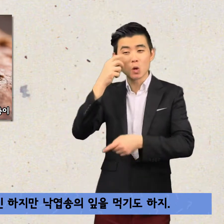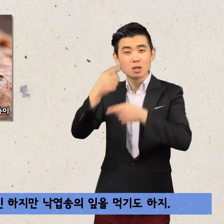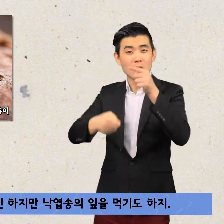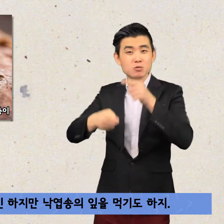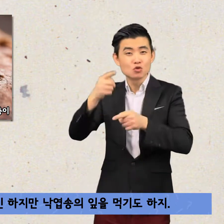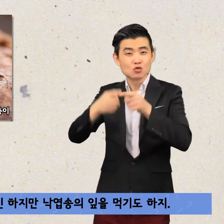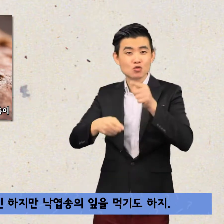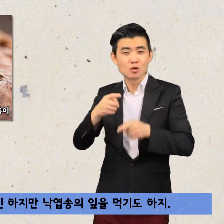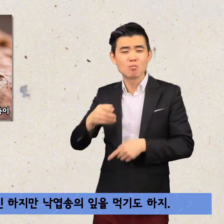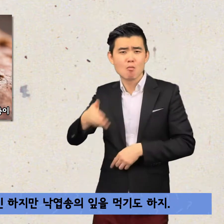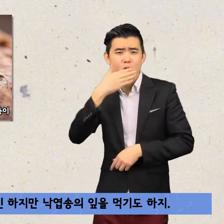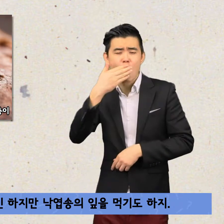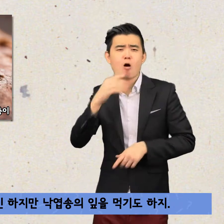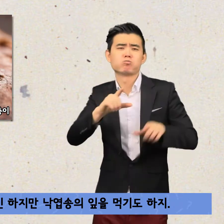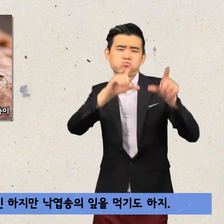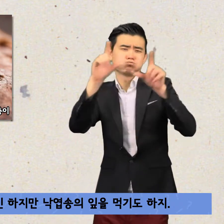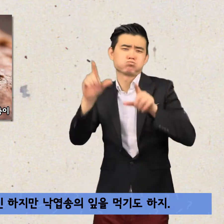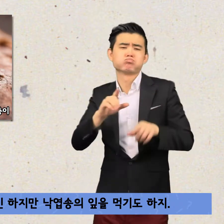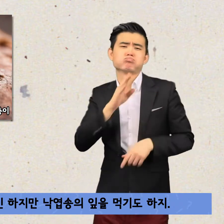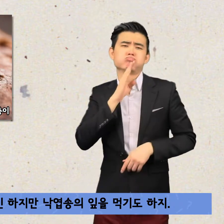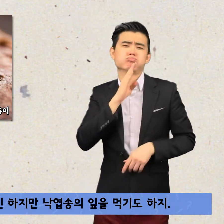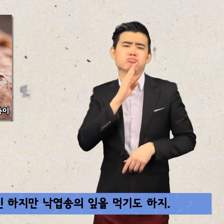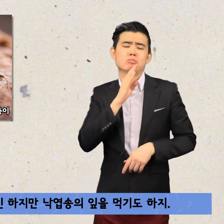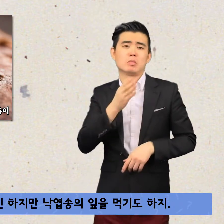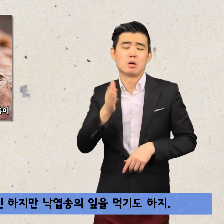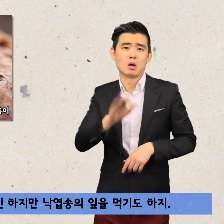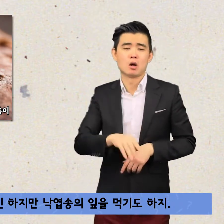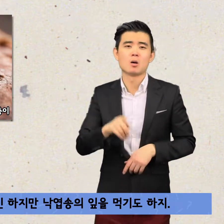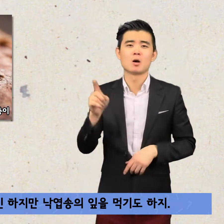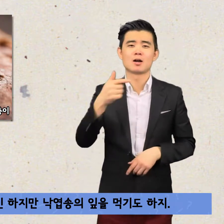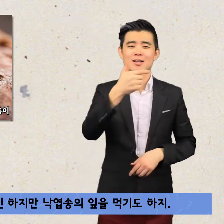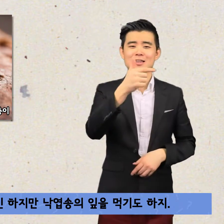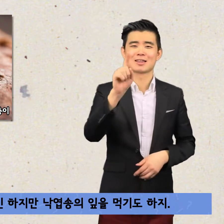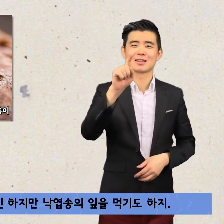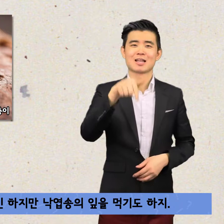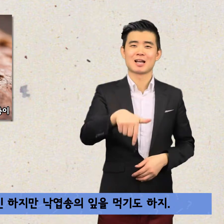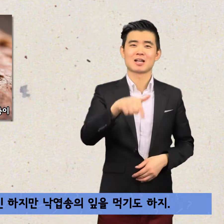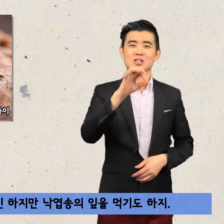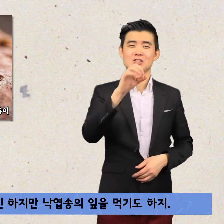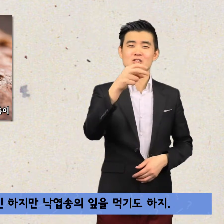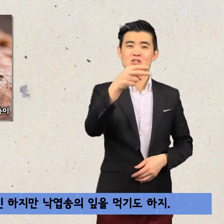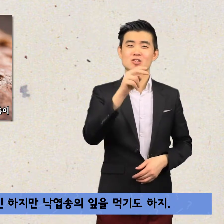거의 소나무를 먹고 살긴 하지만 낙엽송의 잎을 먹기도 하지.